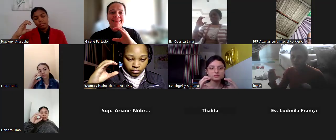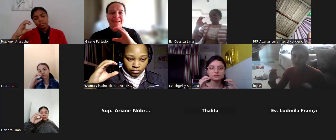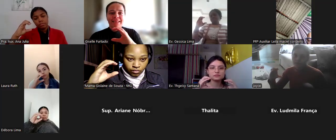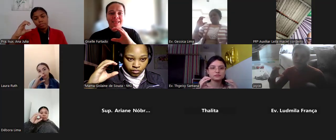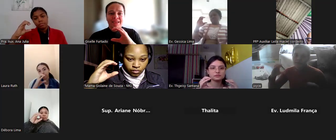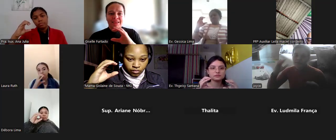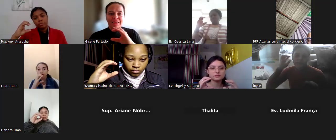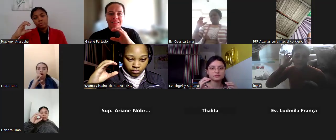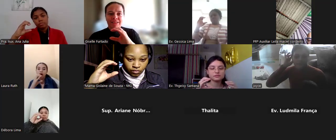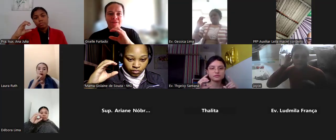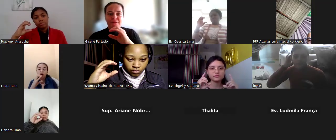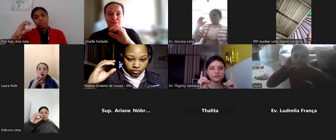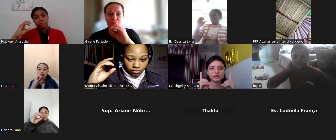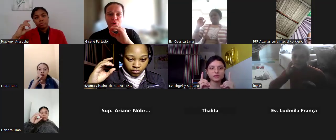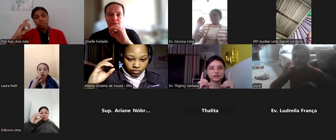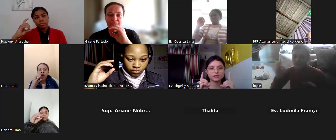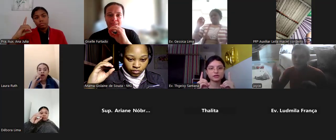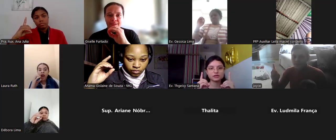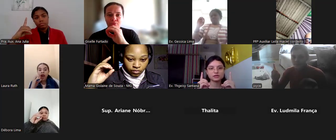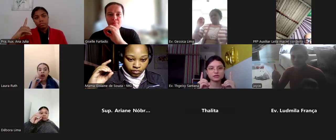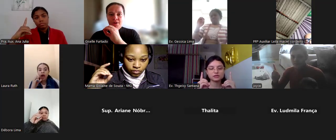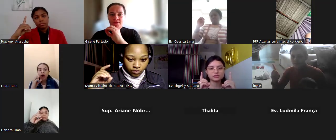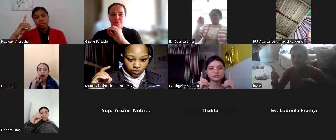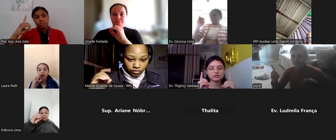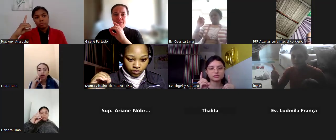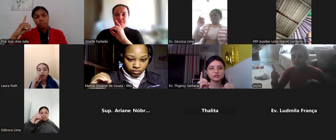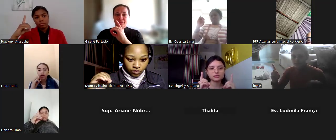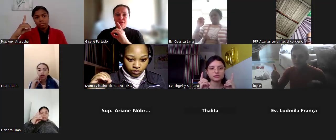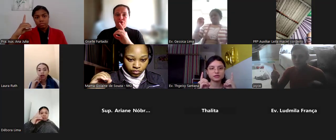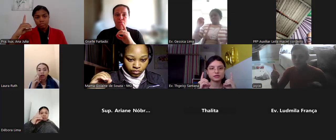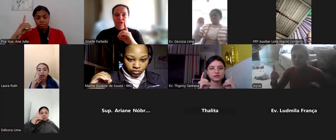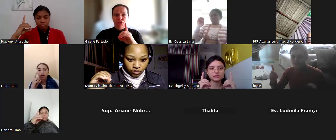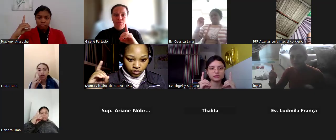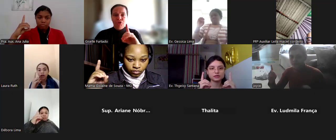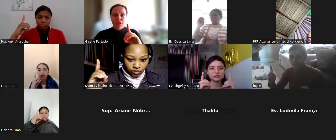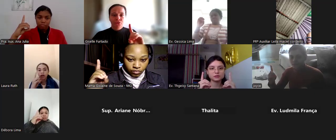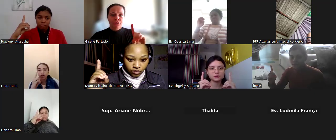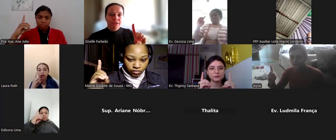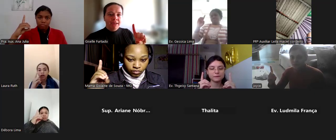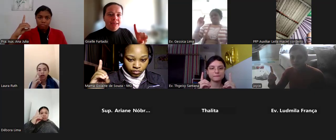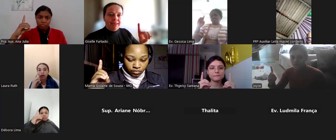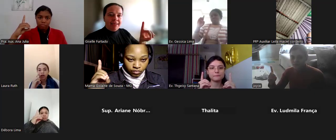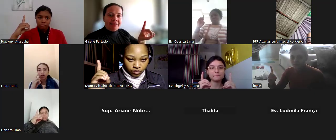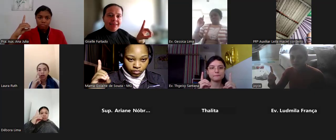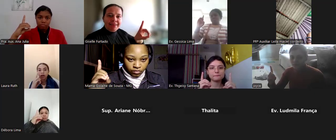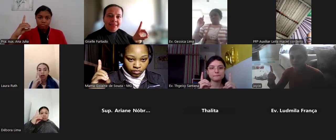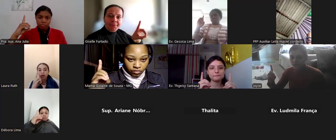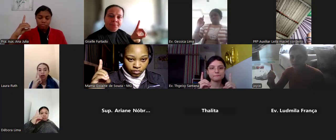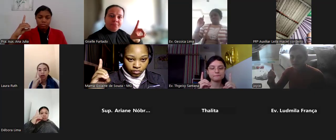Letra D. Você vai fazer uma bolinha com a mão e levantar somente o indicador. Letra D.